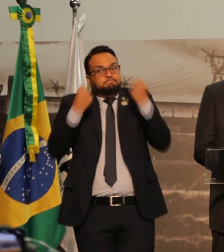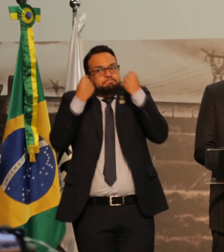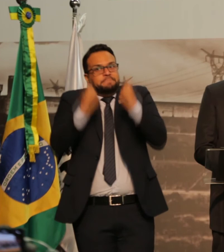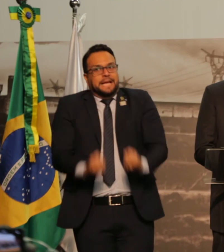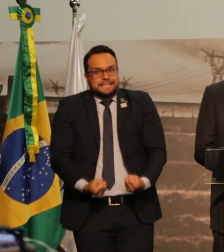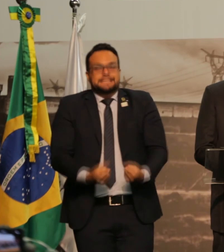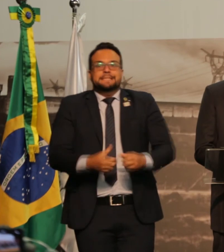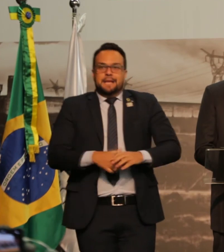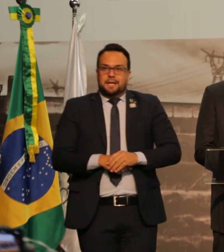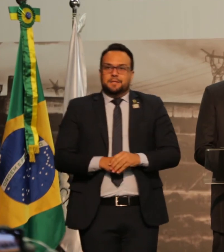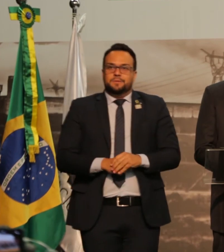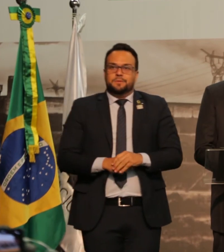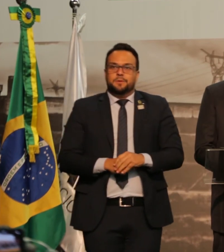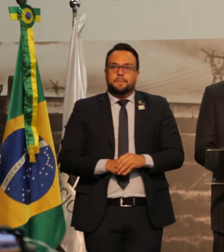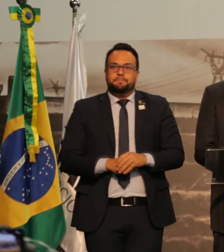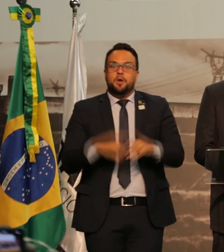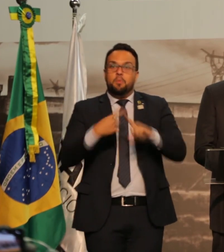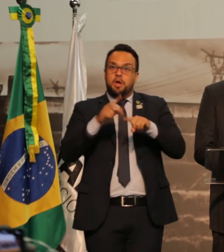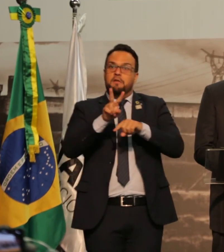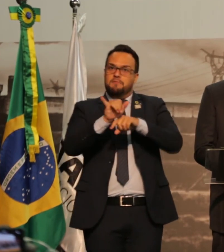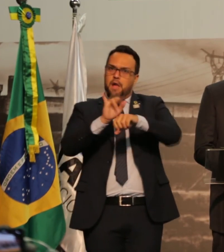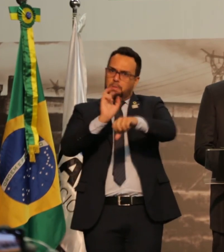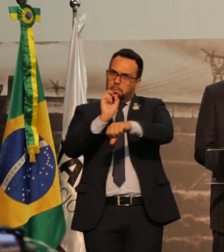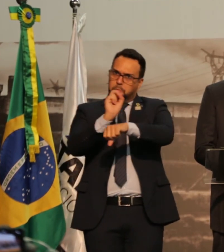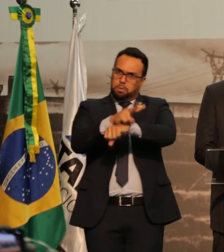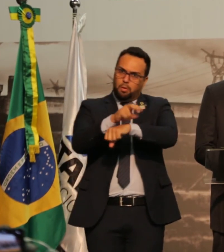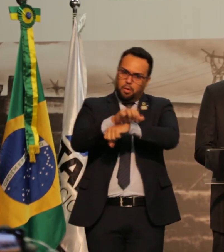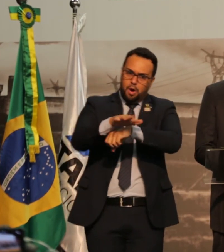entrar numa empresa